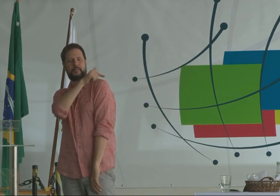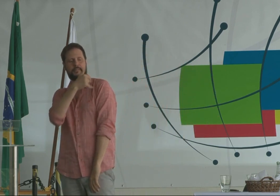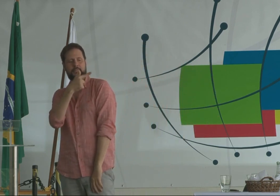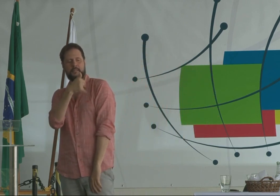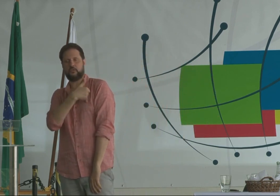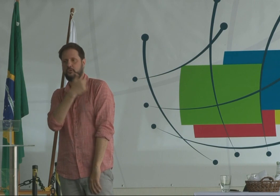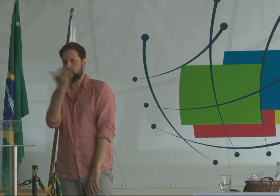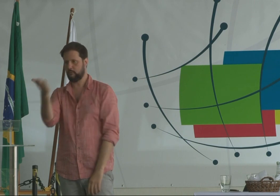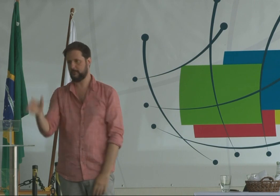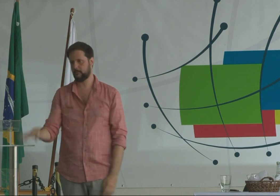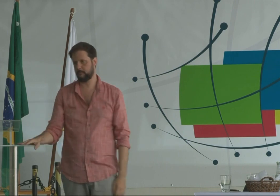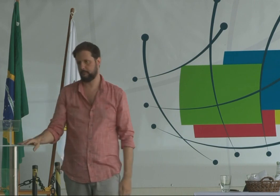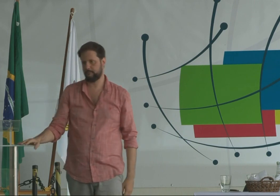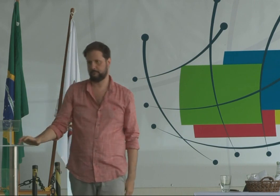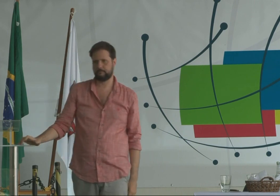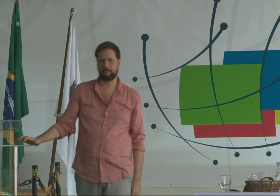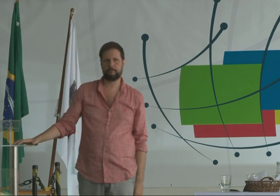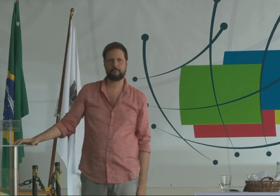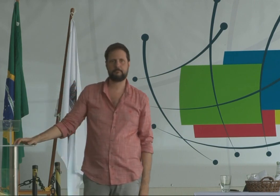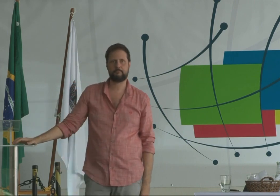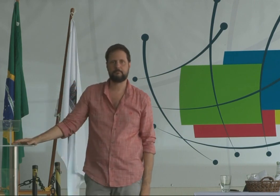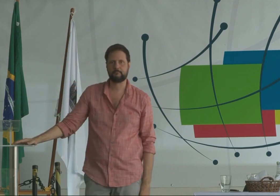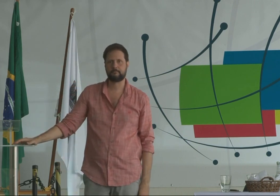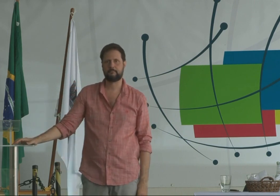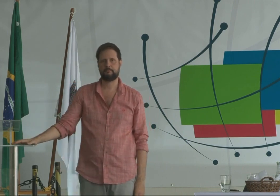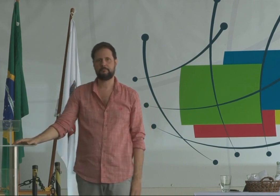escola bilíngue é de 0 a 17 anos.